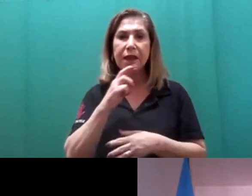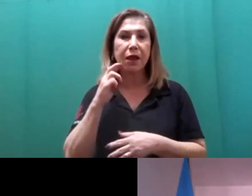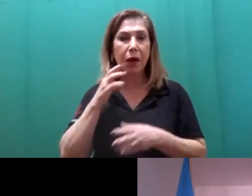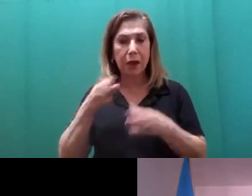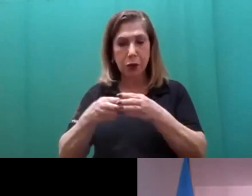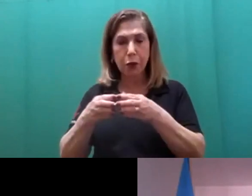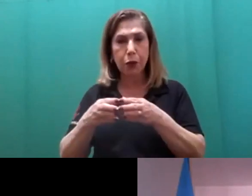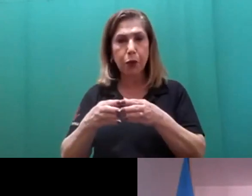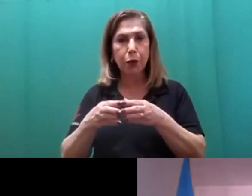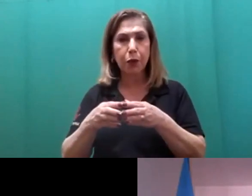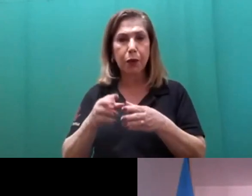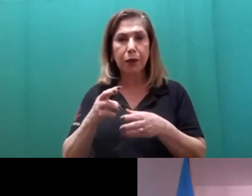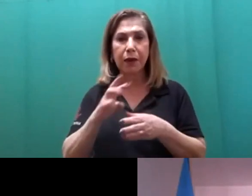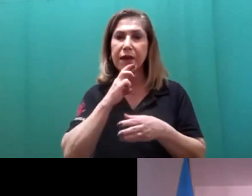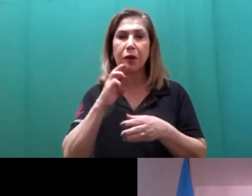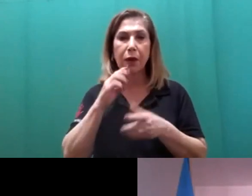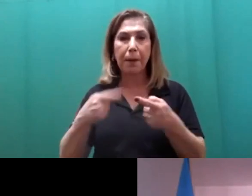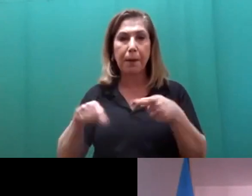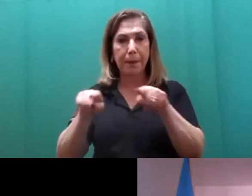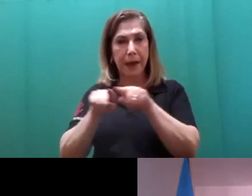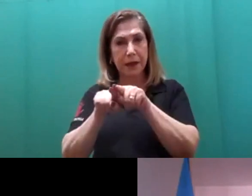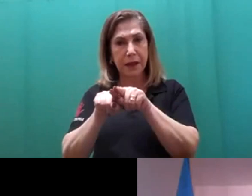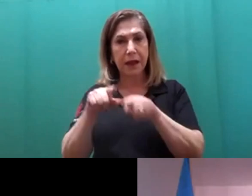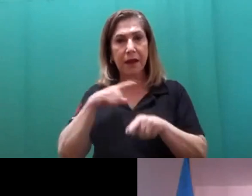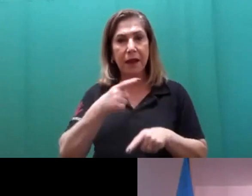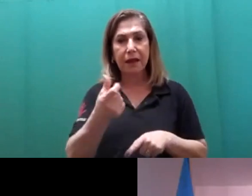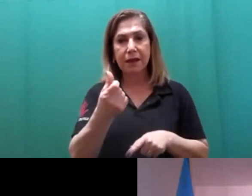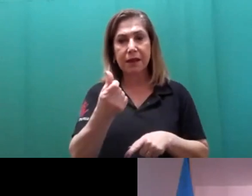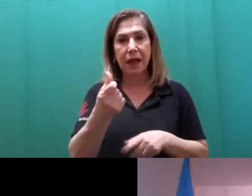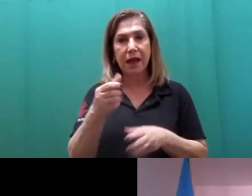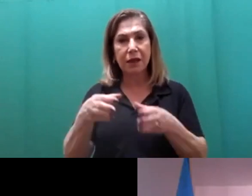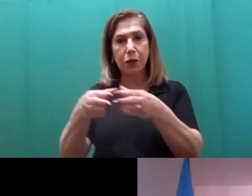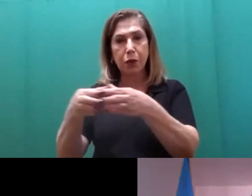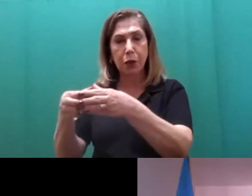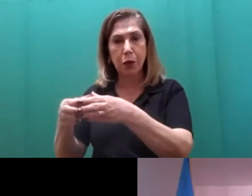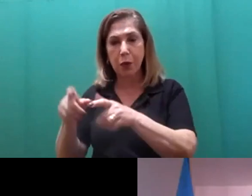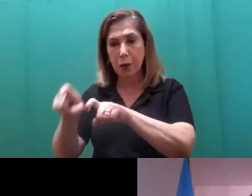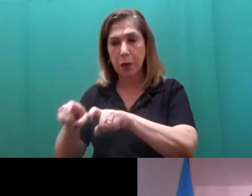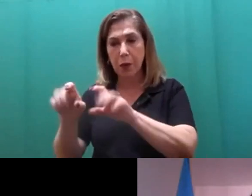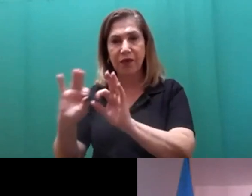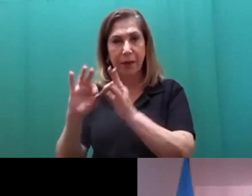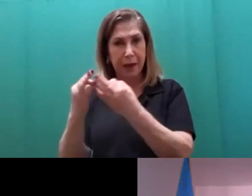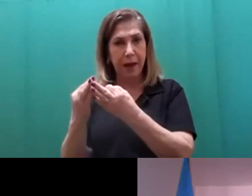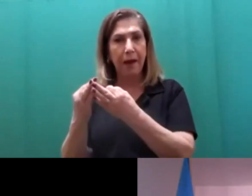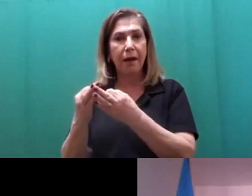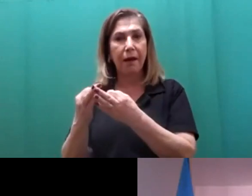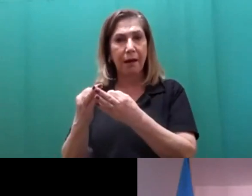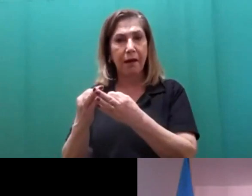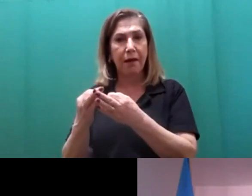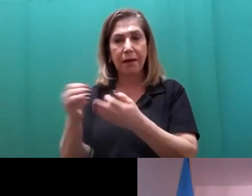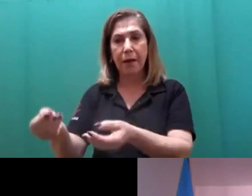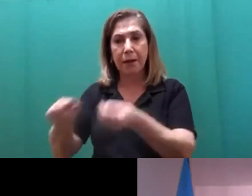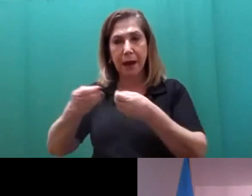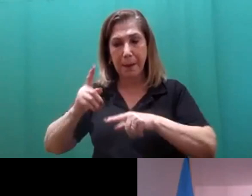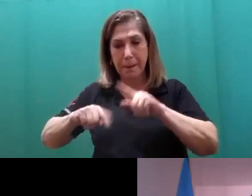que tienen parcería con 6 cooperativas de agricultura familiar para proveer sobre